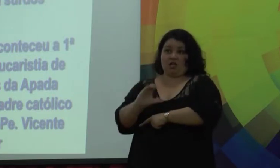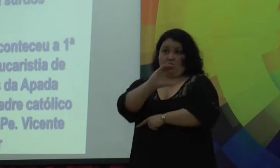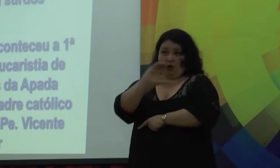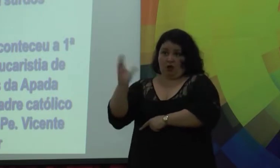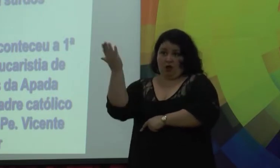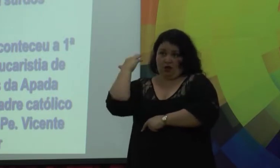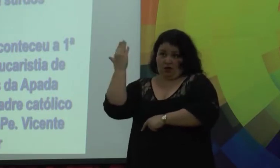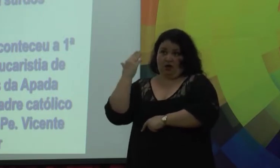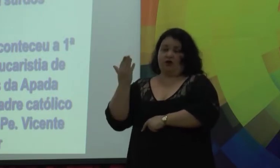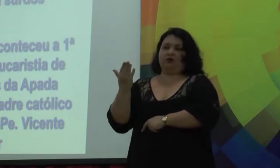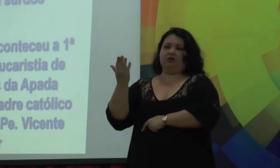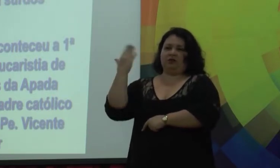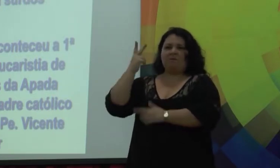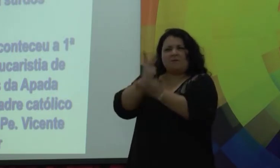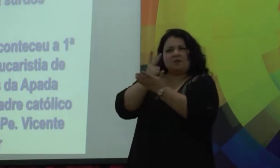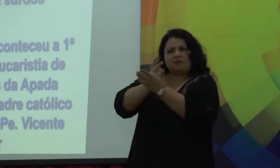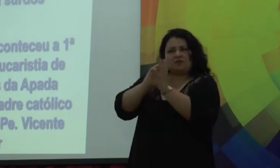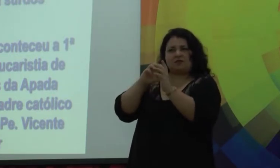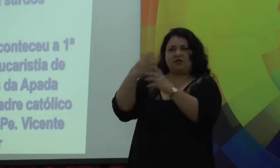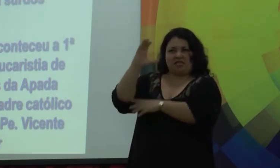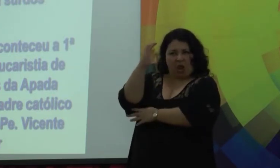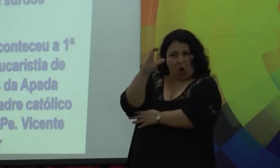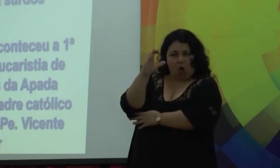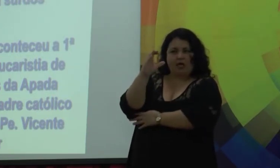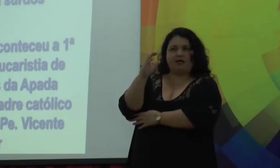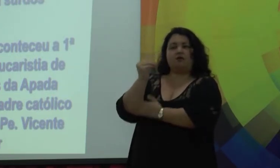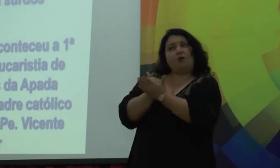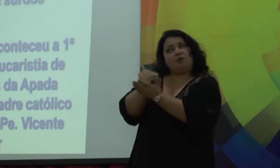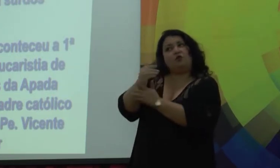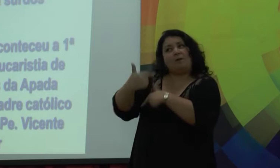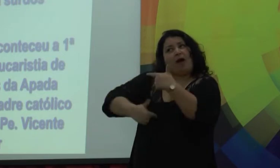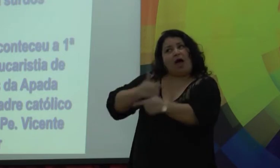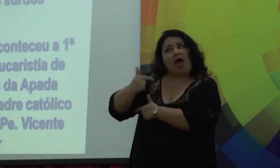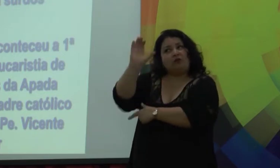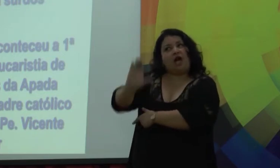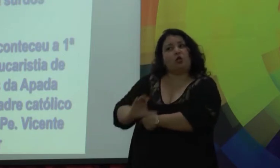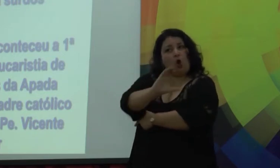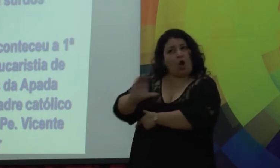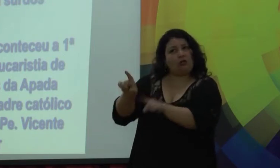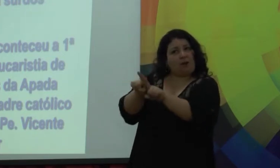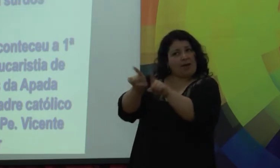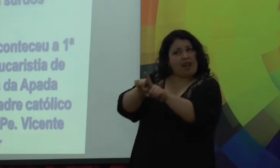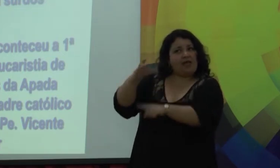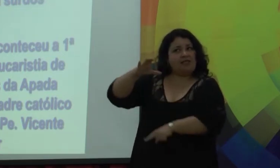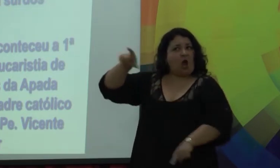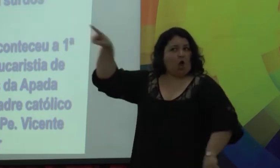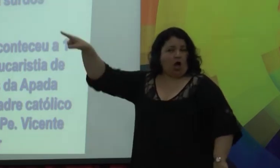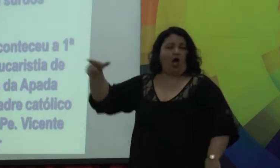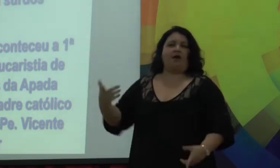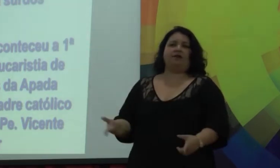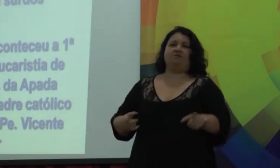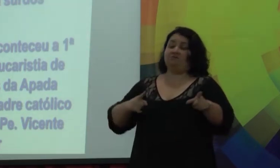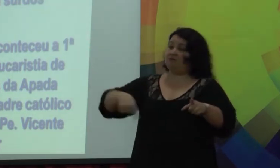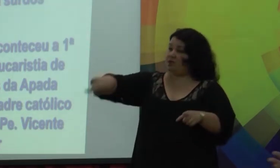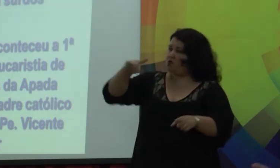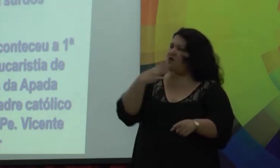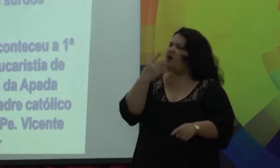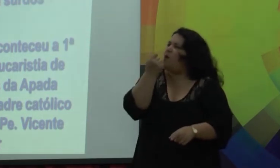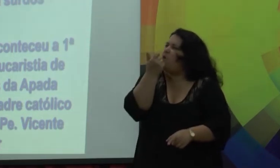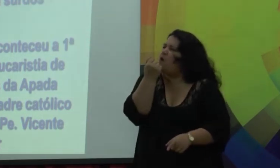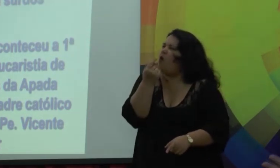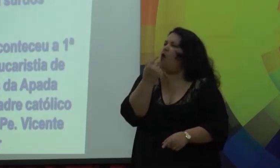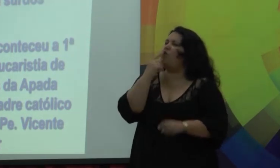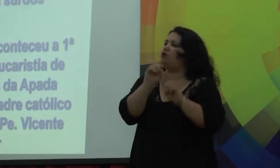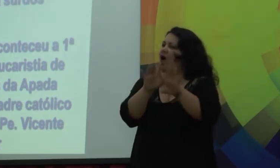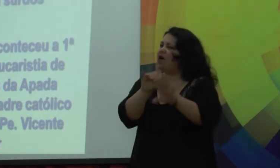cidade, não ainda no Espiritismo, mas na Igreja Católica. E quem conhece um pouco do Cacete Sul, todos os surdos,